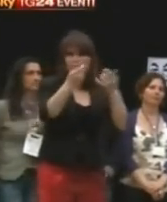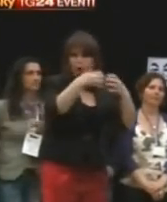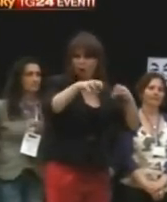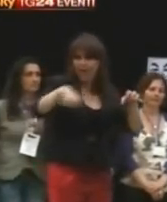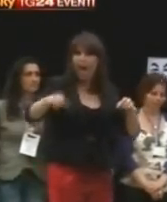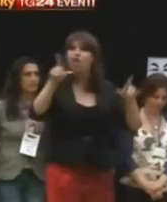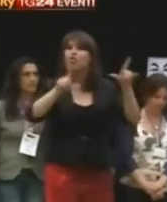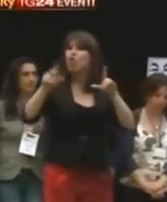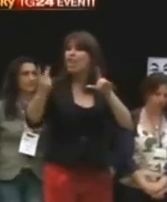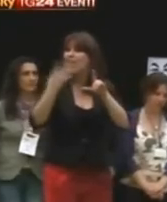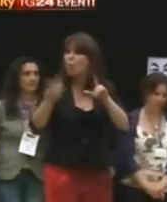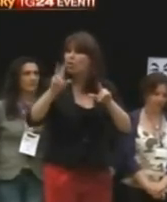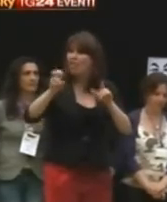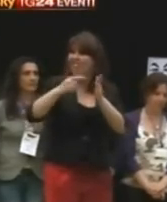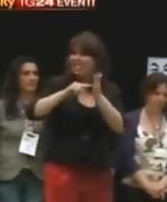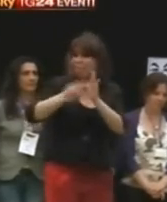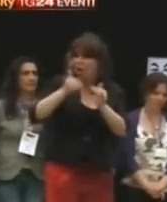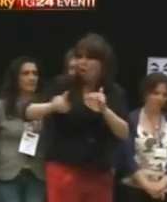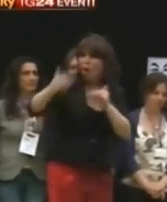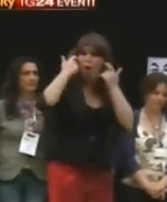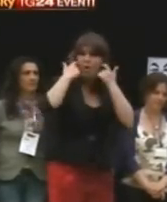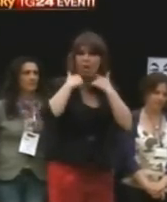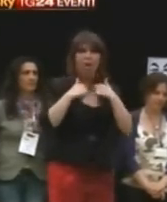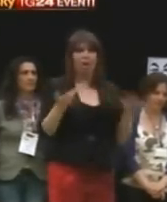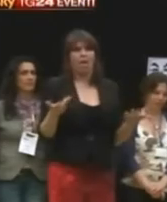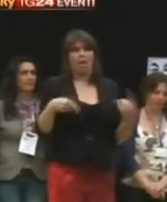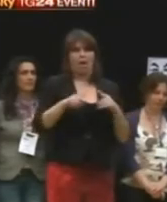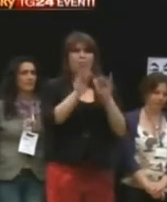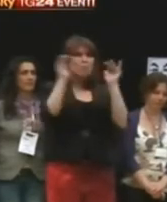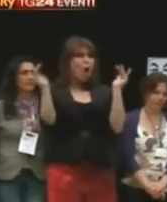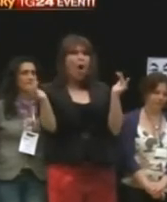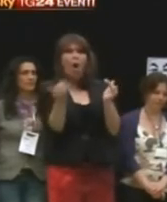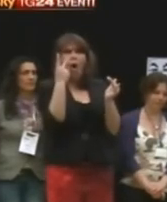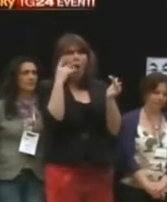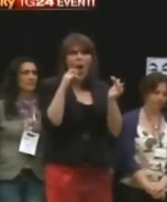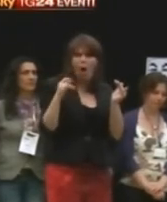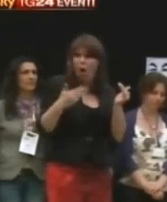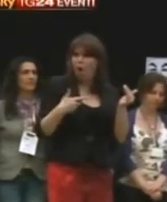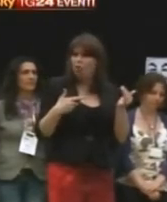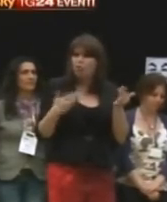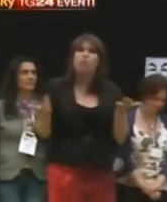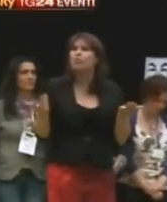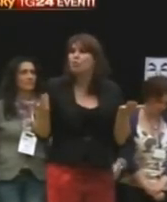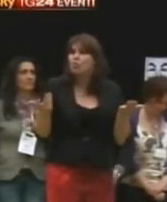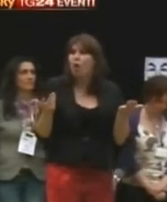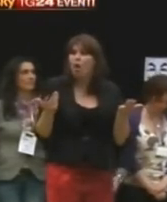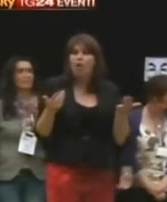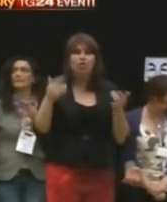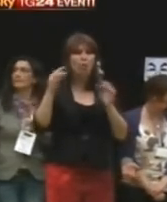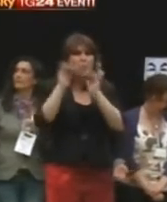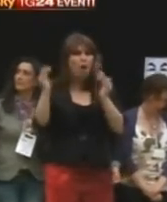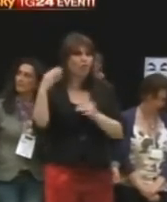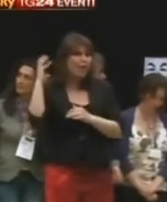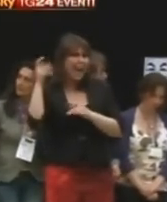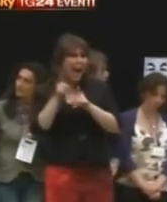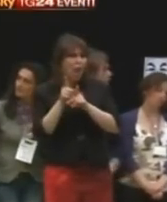con Sole 24 Ore con 20 milioni. Allora, dove mai nel mondo c'è una Confindustria nel mondo che abbia una radio